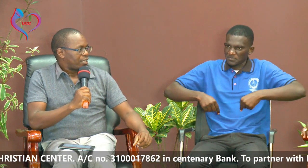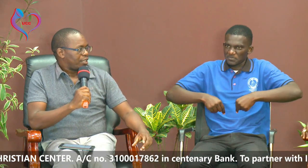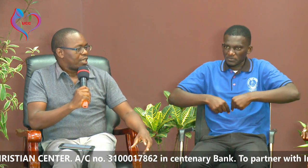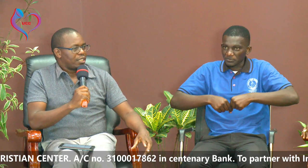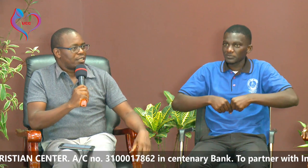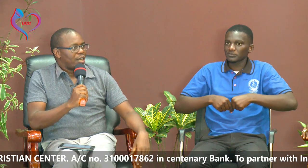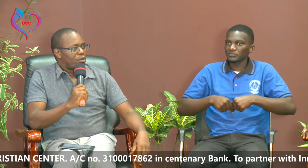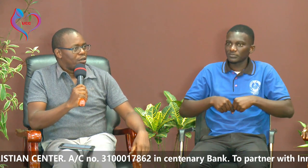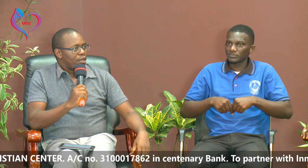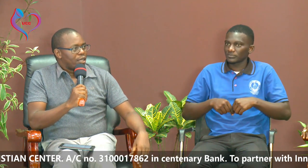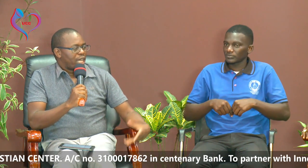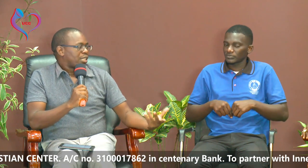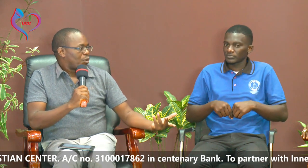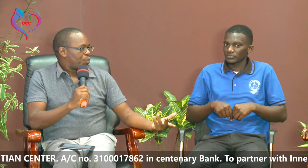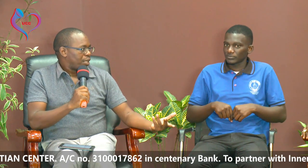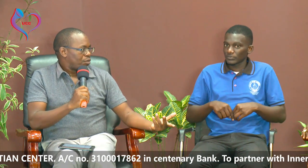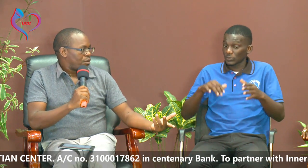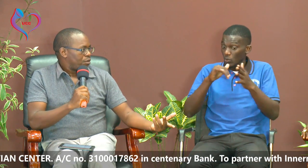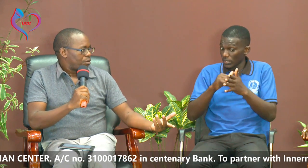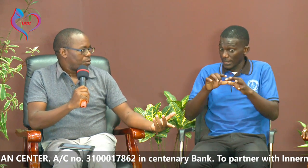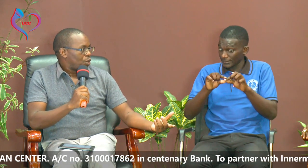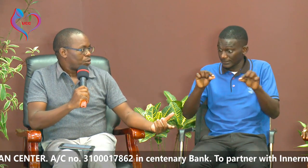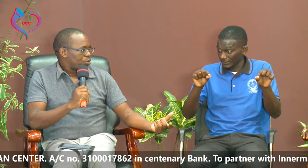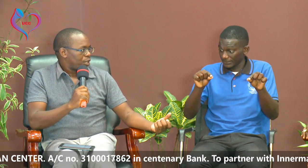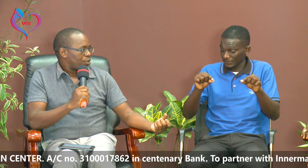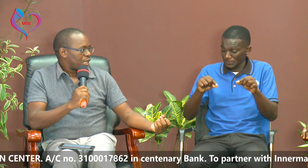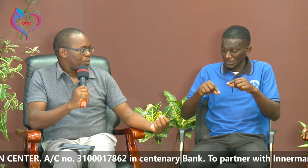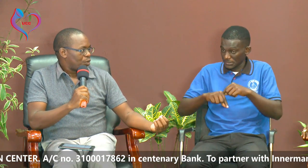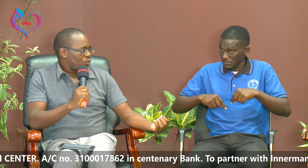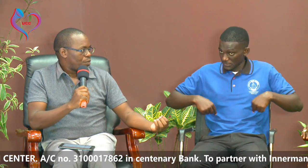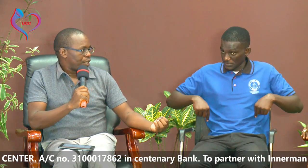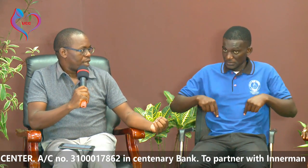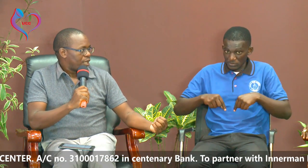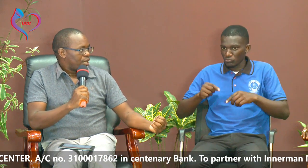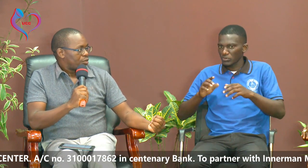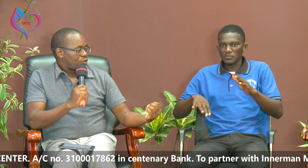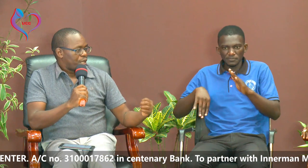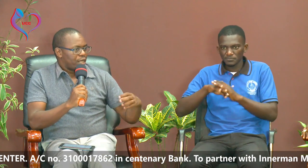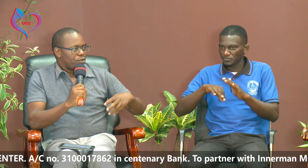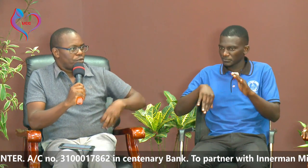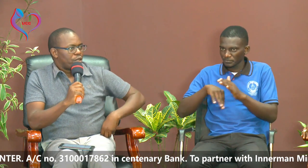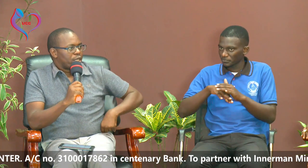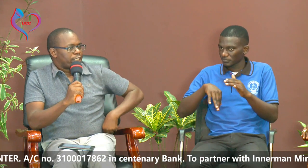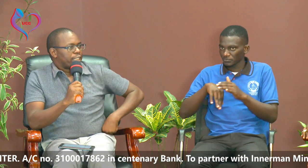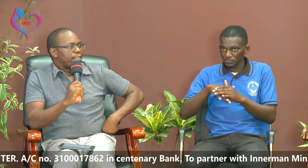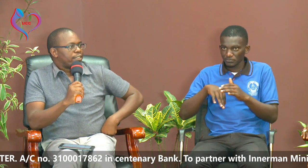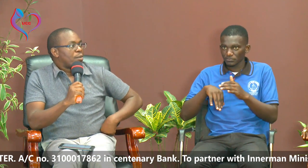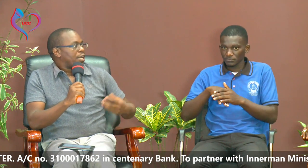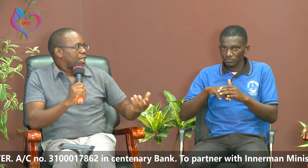Kati kairizi ako, ngansambo mpide lugogo. Wano ototu gena nchusambo mpide lugogo mpida. Tuwe tubela na gulu. Kati nganzi jamaka